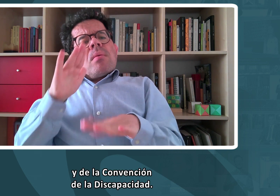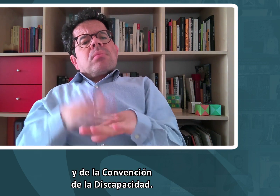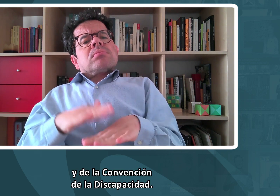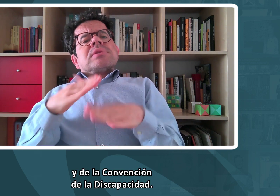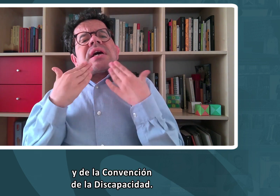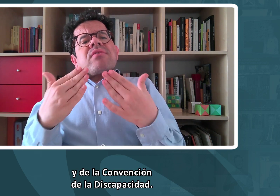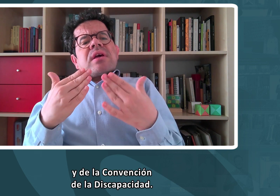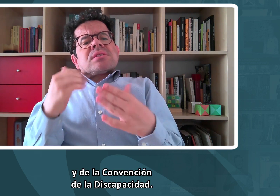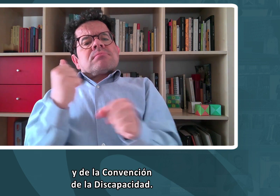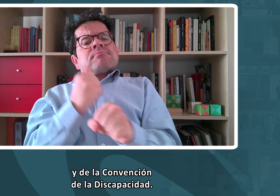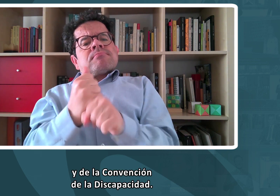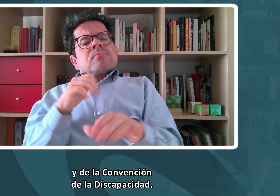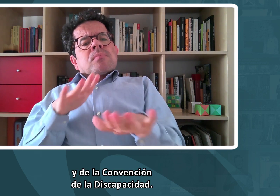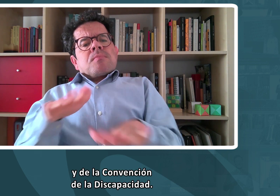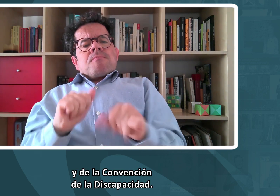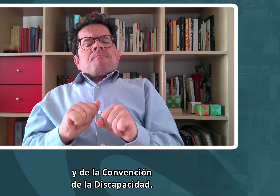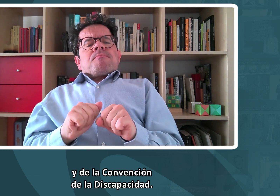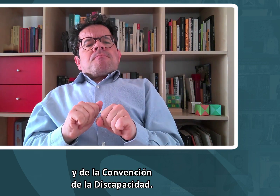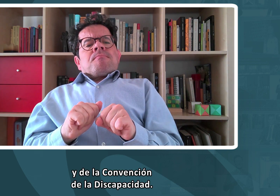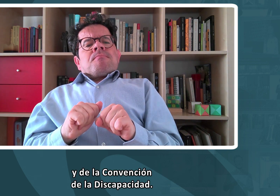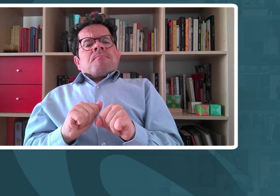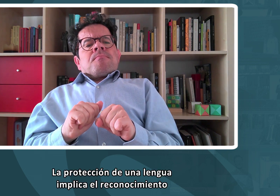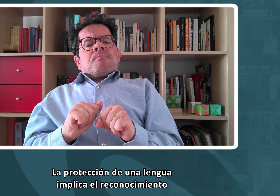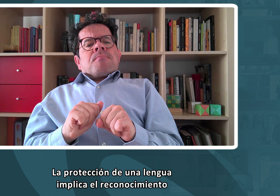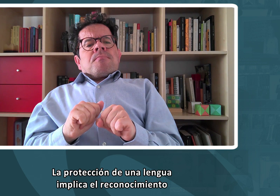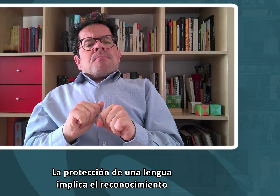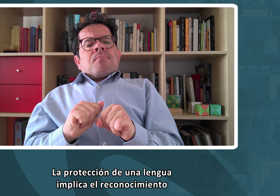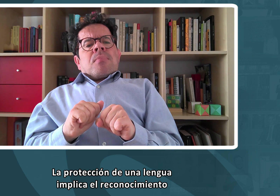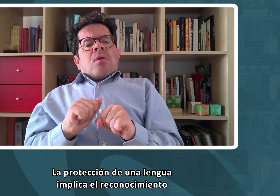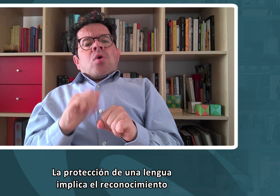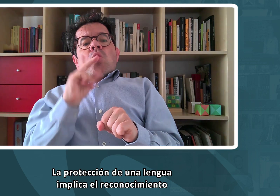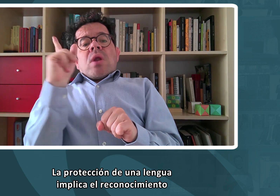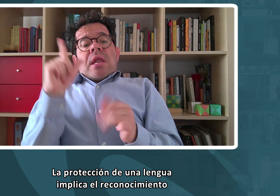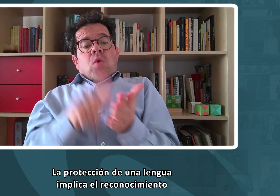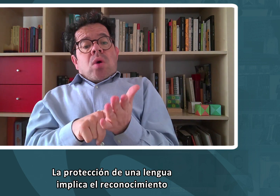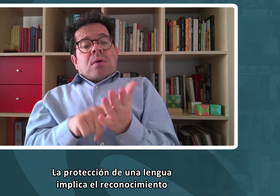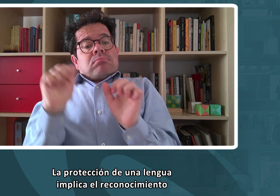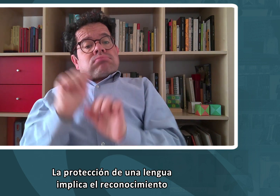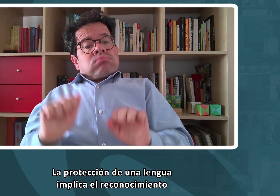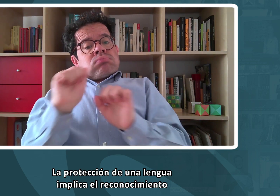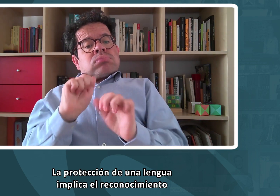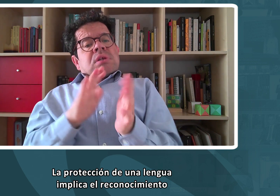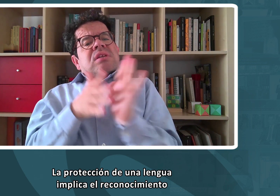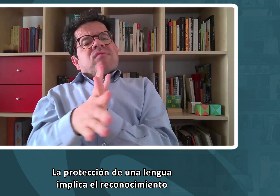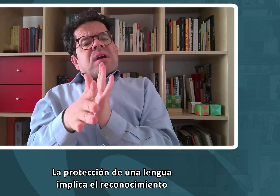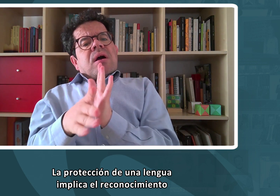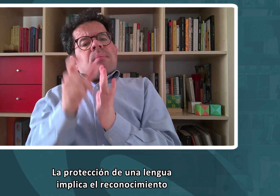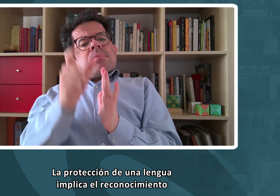octubre y de la Convención de la Discapacidad. La protección de una